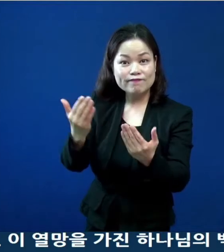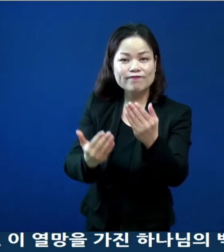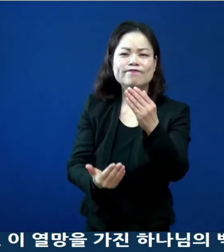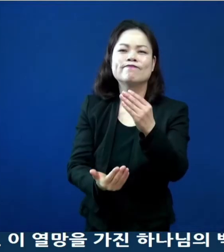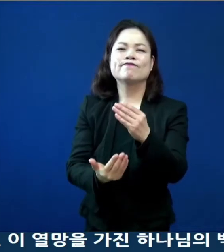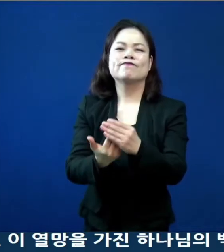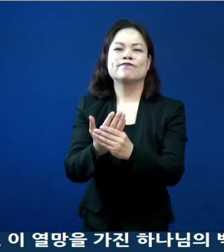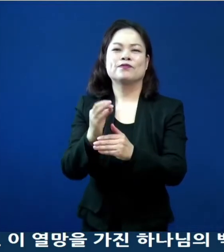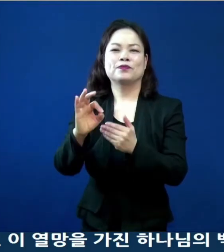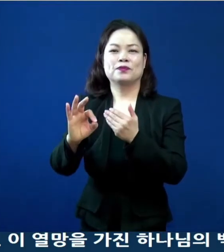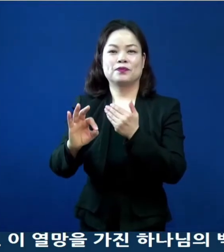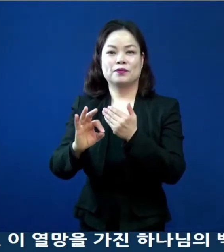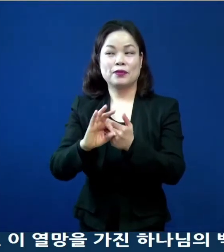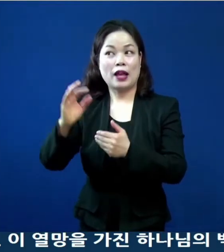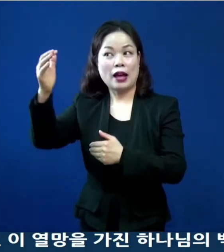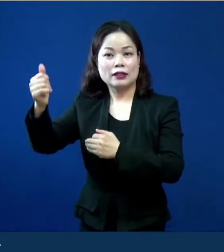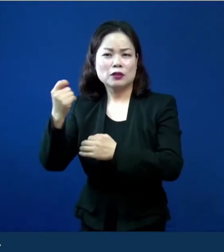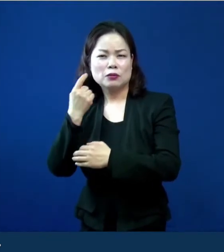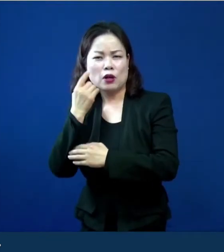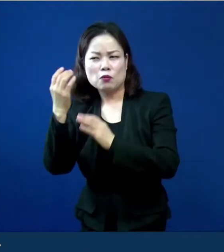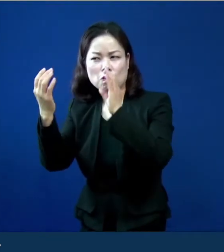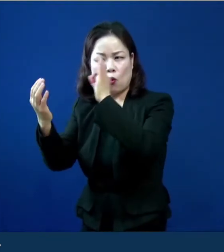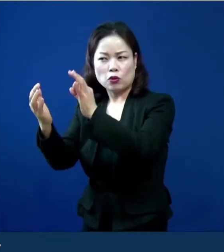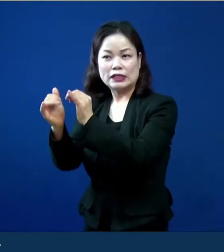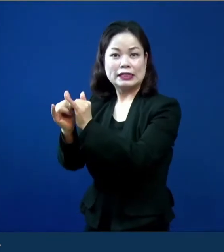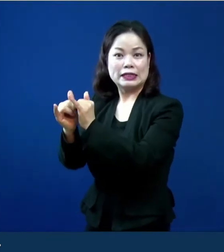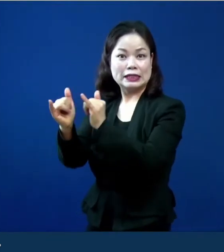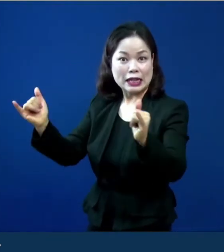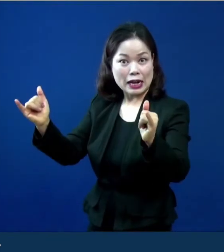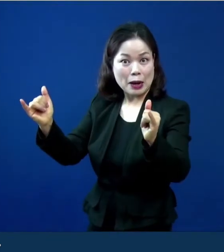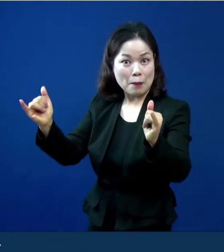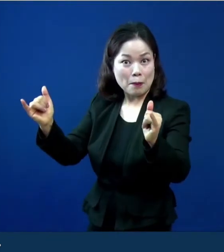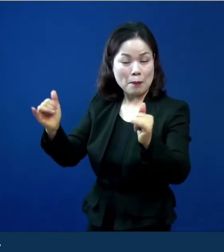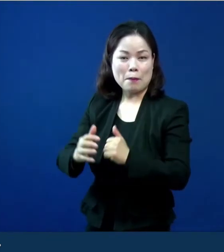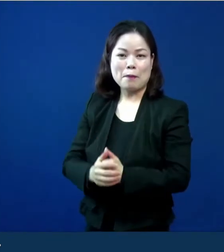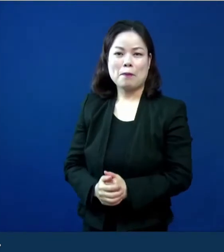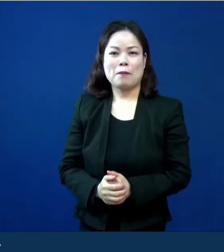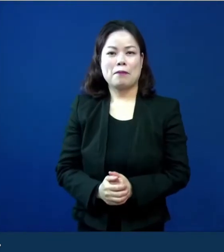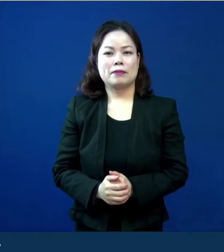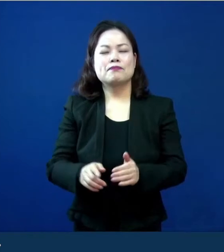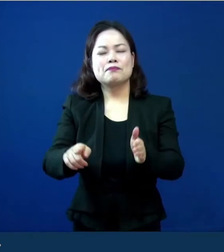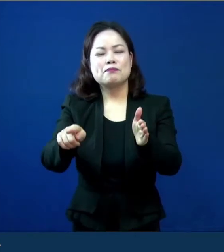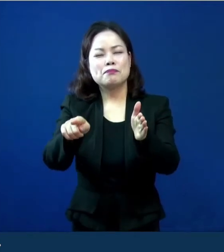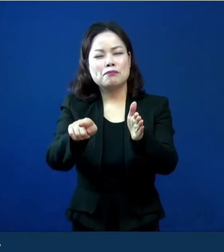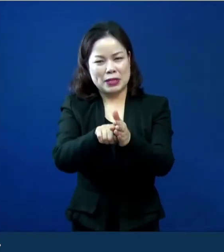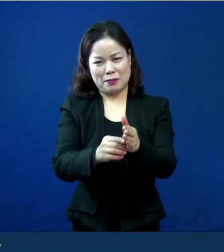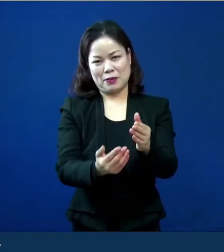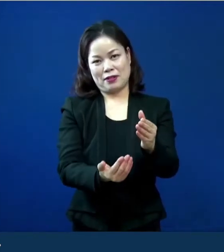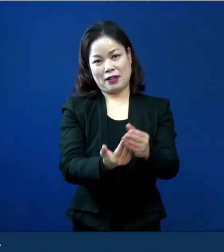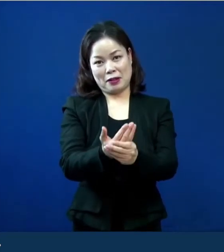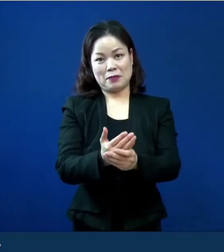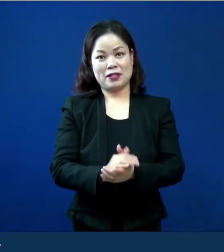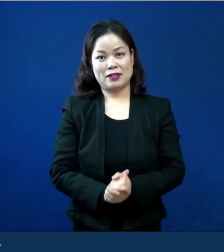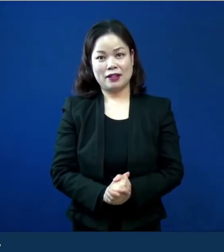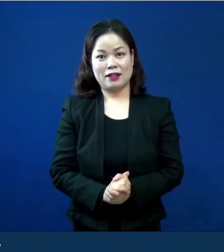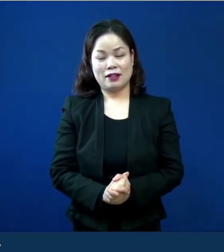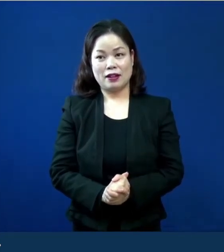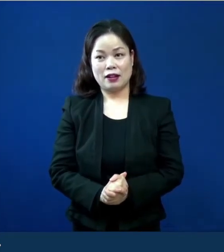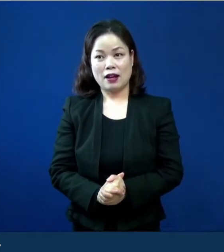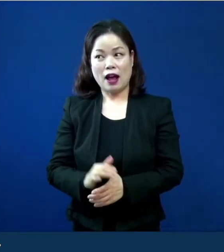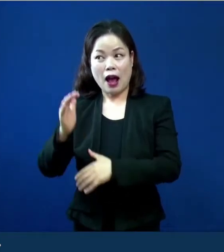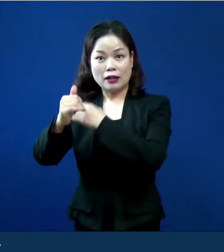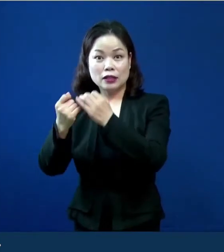일어나냐면 하나님의 영광을 본 사람들에게는 믿음이 생깁니다.